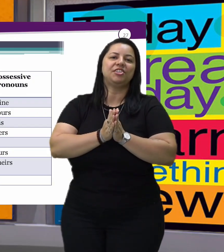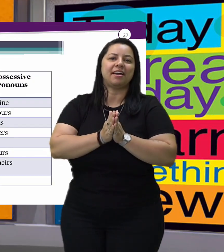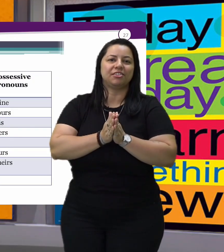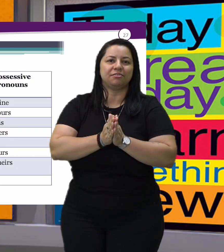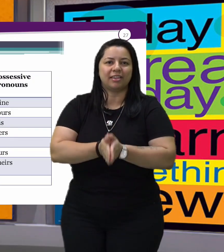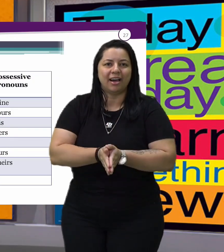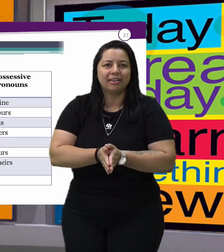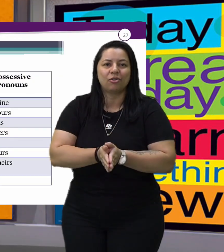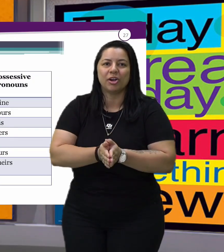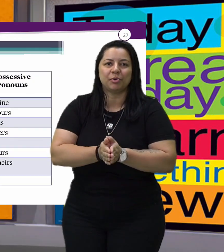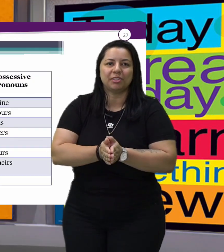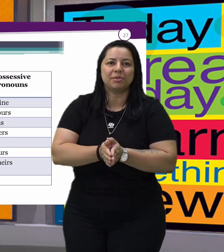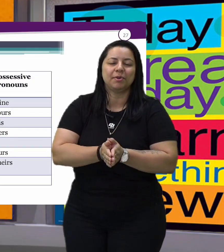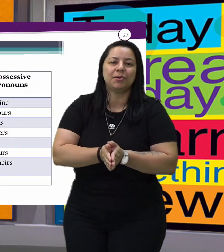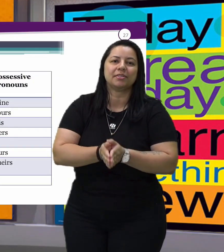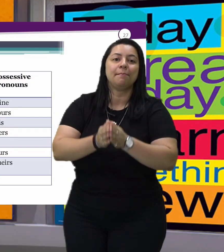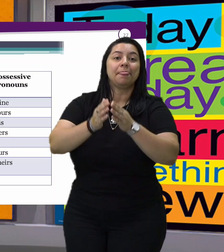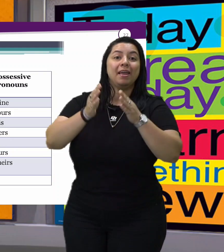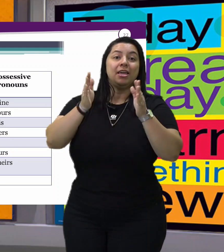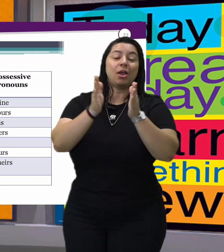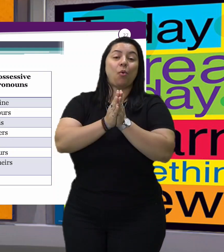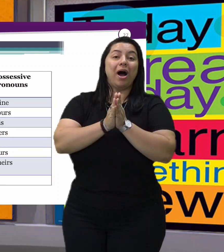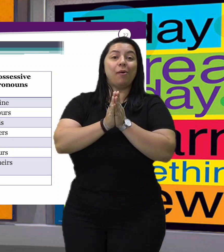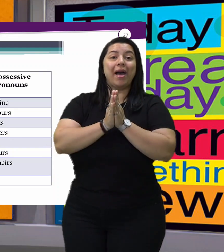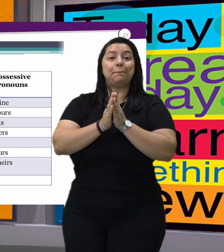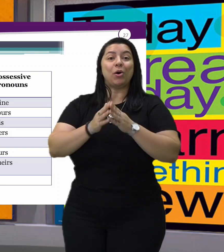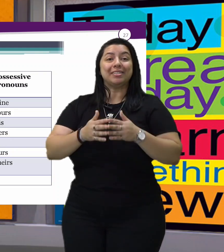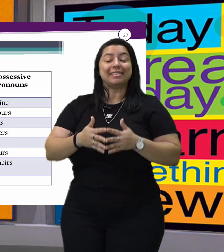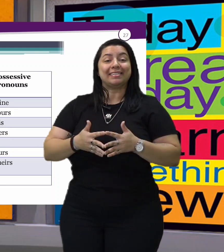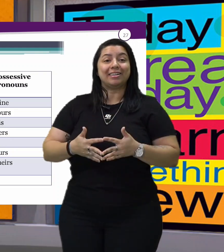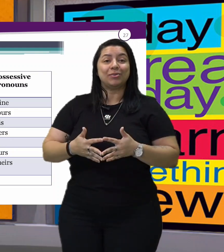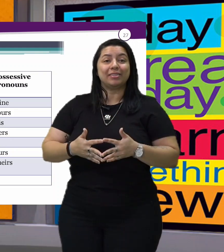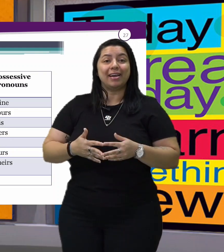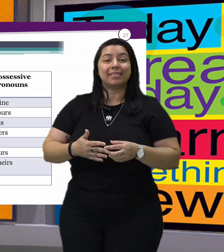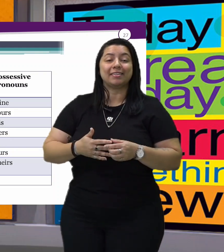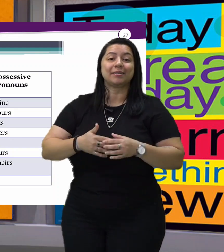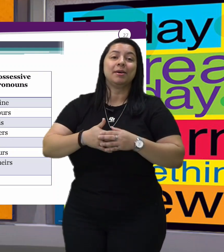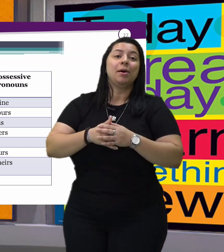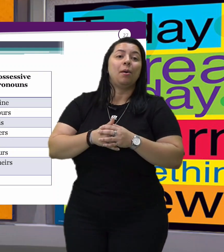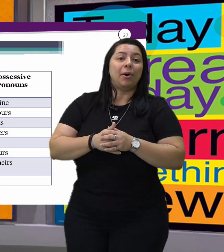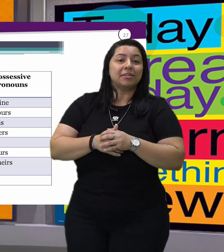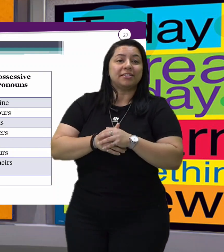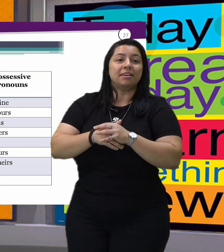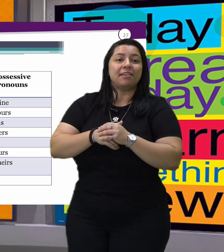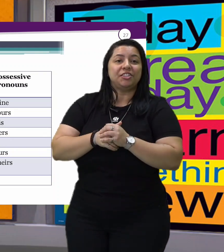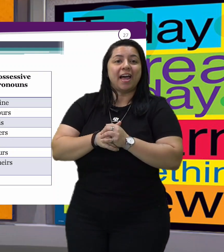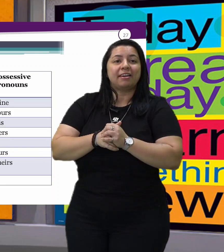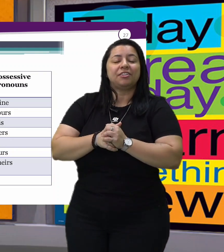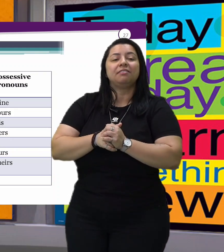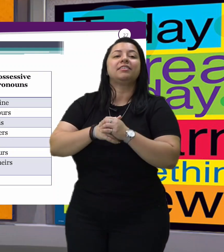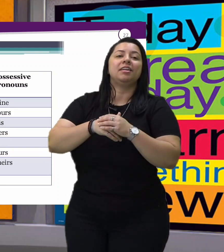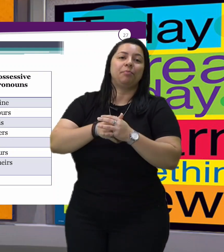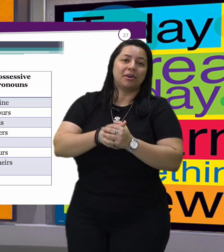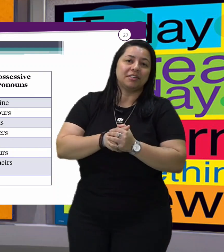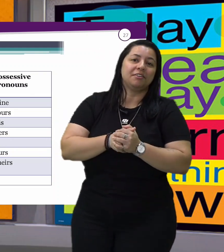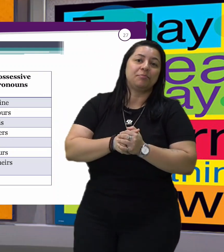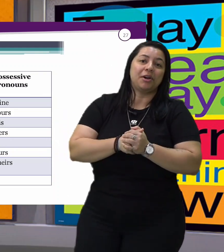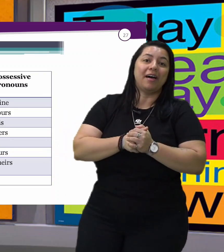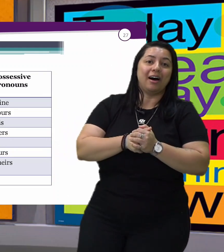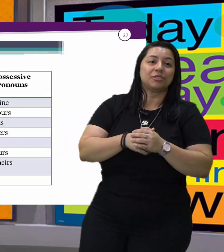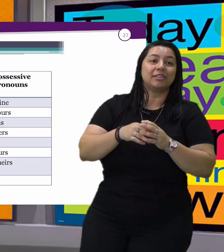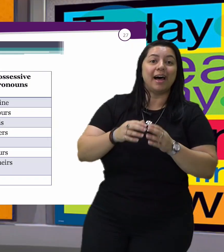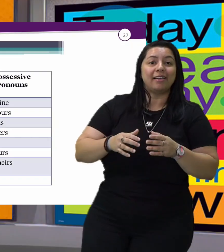possessive adjective, tá? Corresponde à mesma coisa. E qual é a posição desses possessive adjectives and